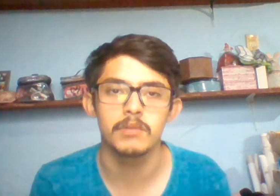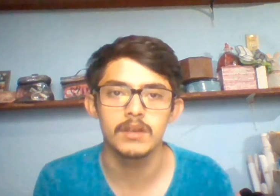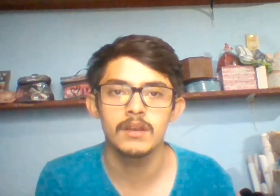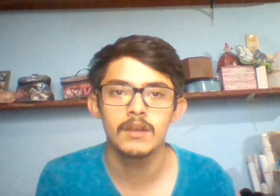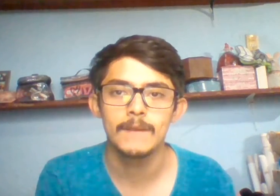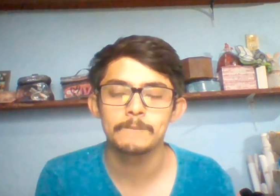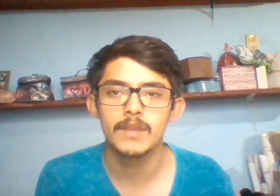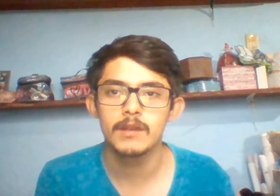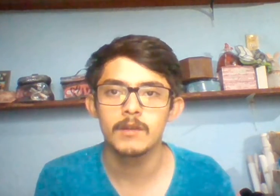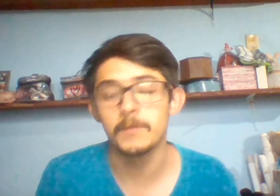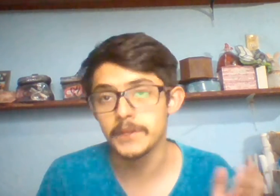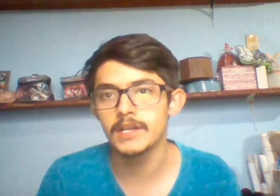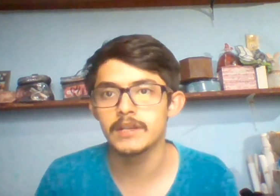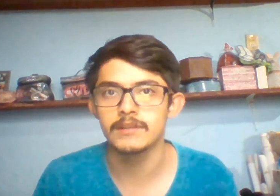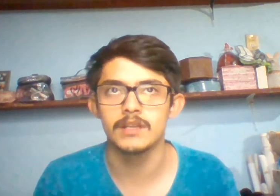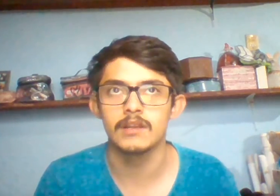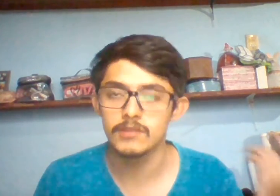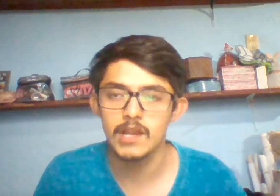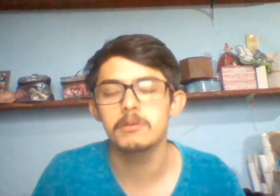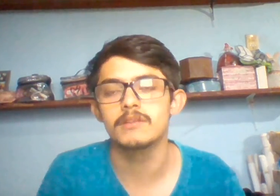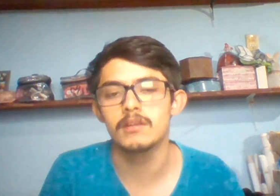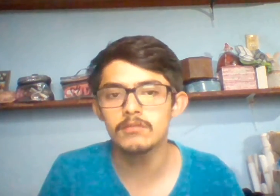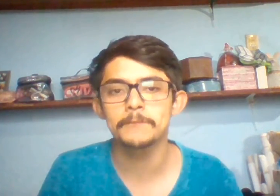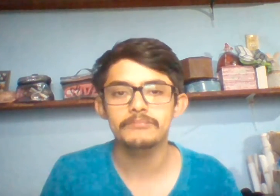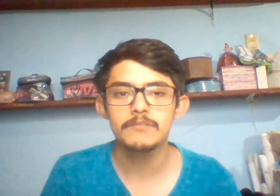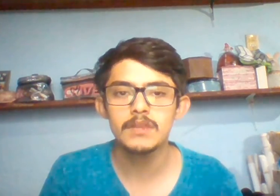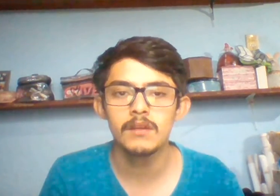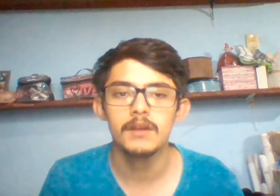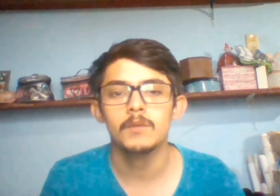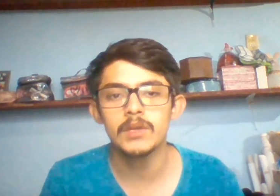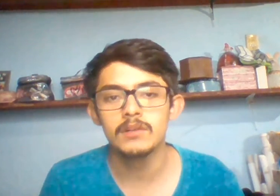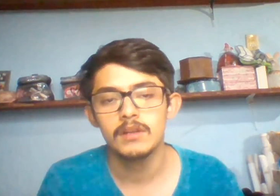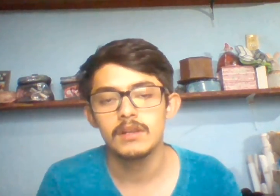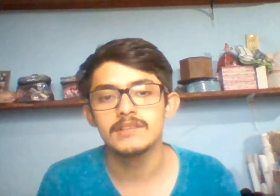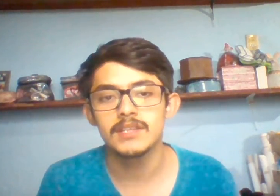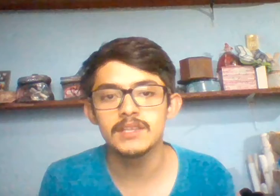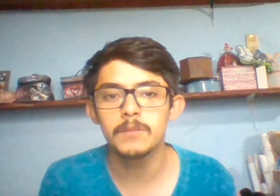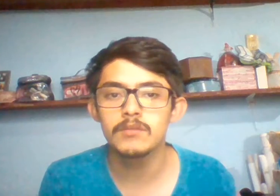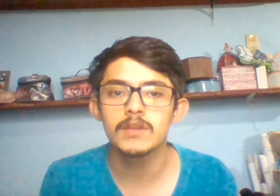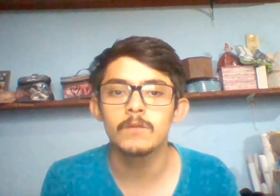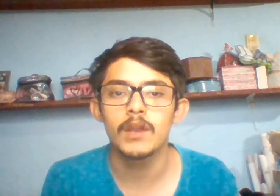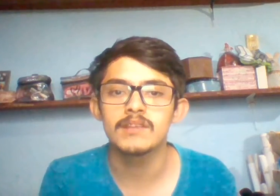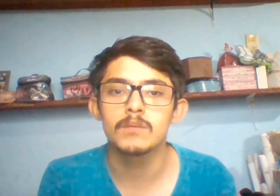poder fabricar los cables de luz. Bueno, la siguiente pregunta fue qué es el